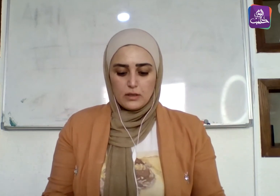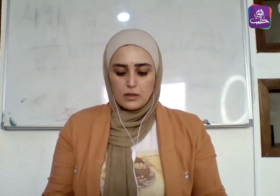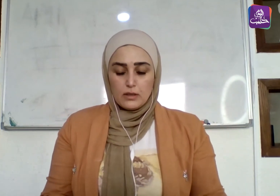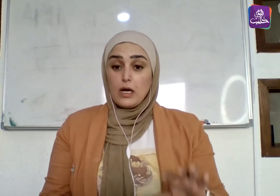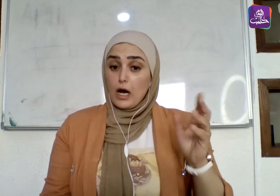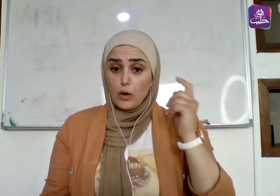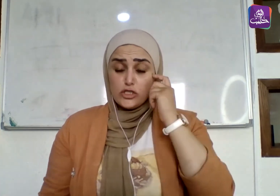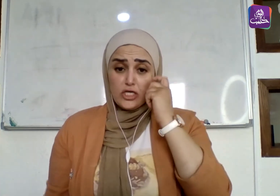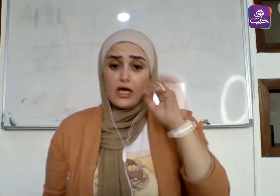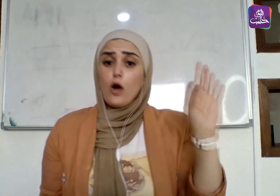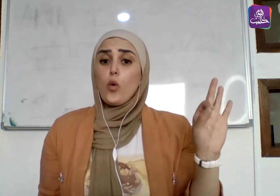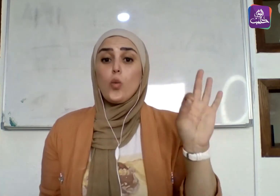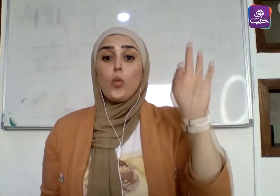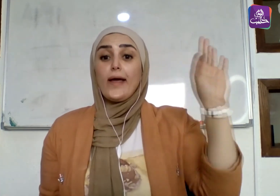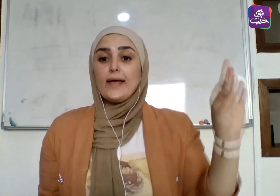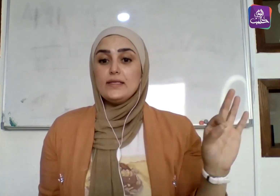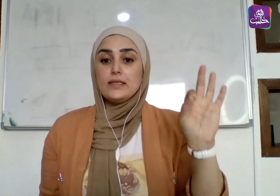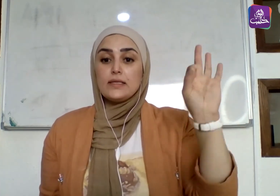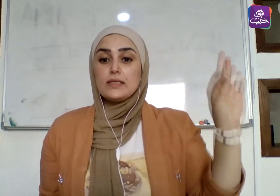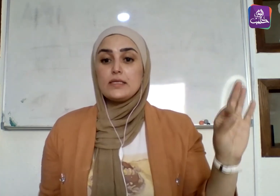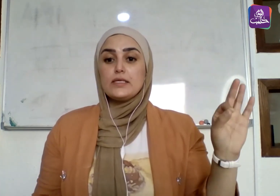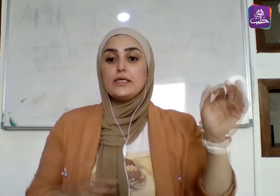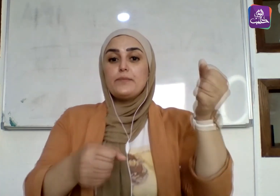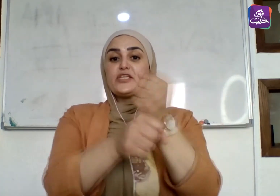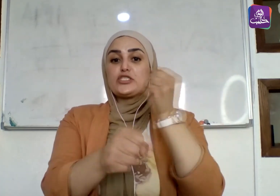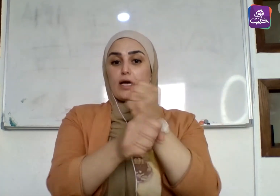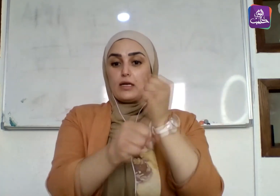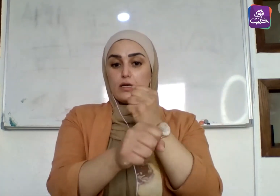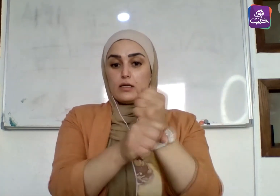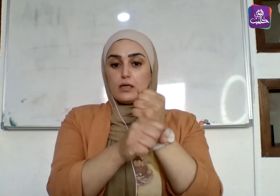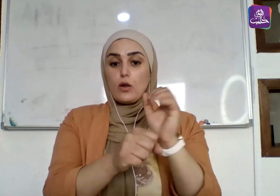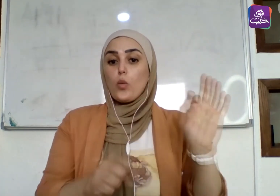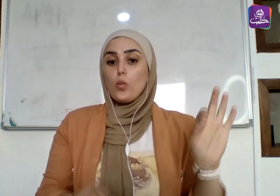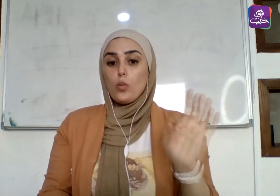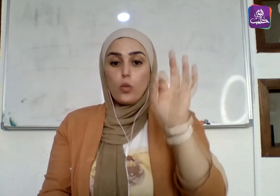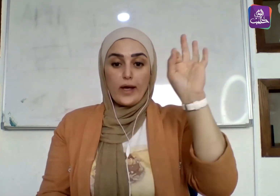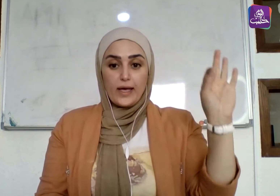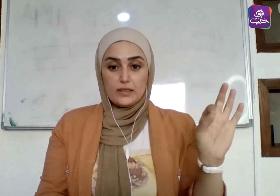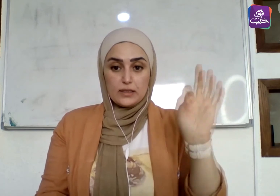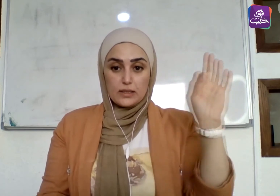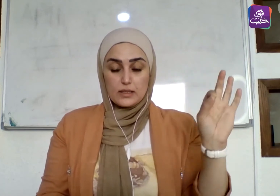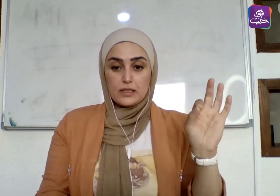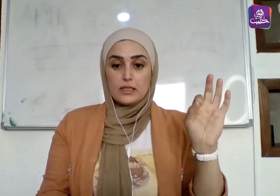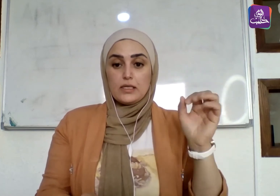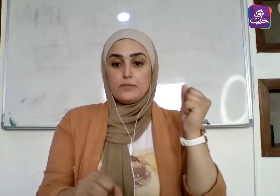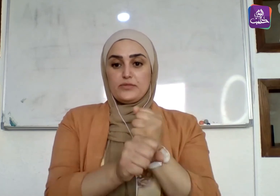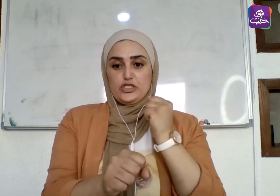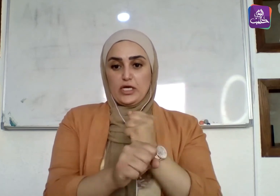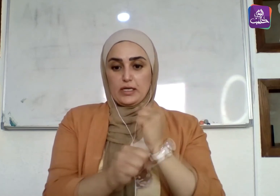او نيجي نحكيها وين تشتغل، وين تشتغل؟